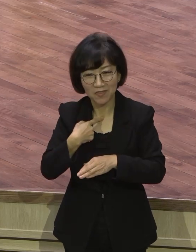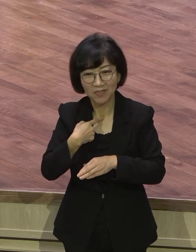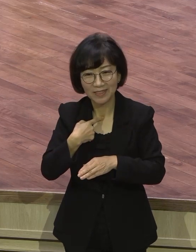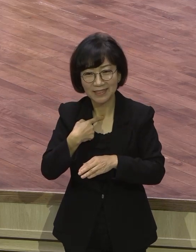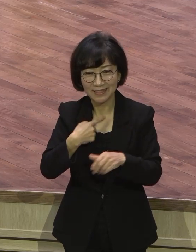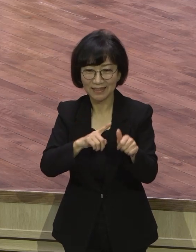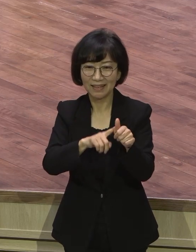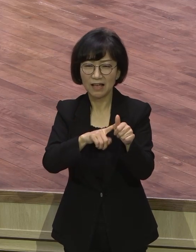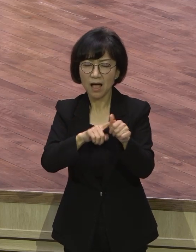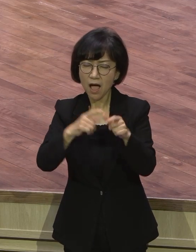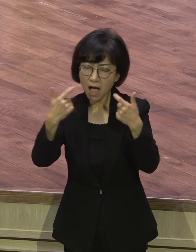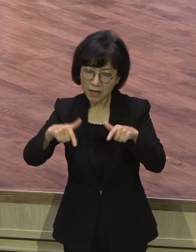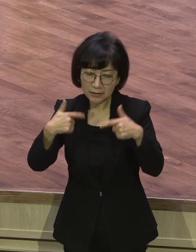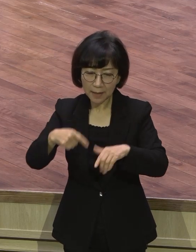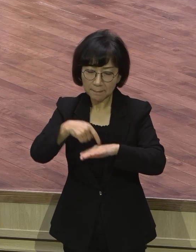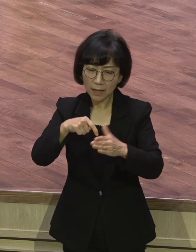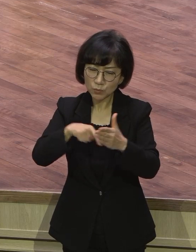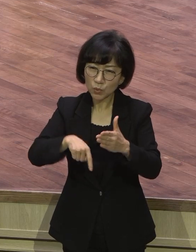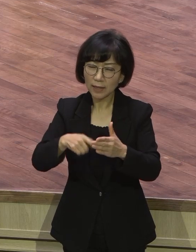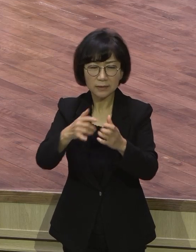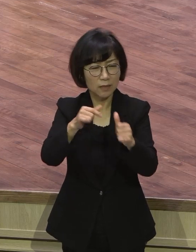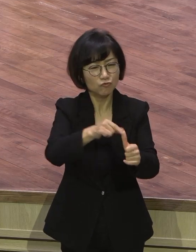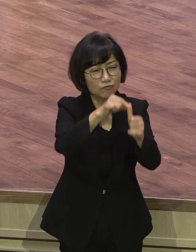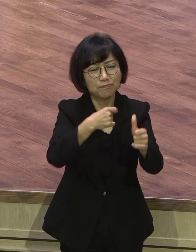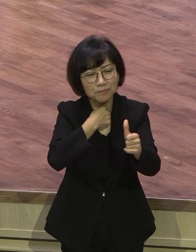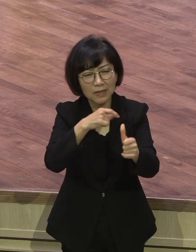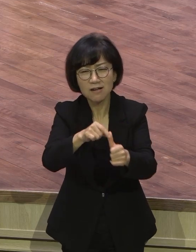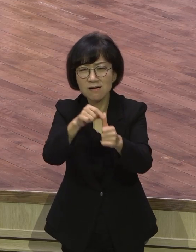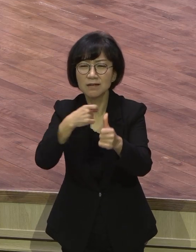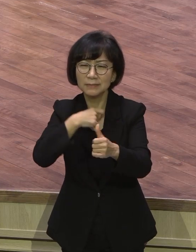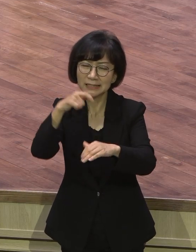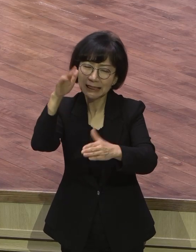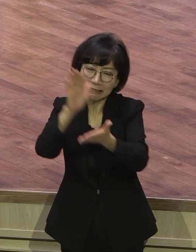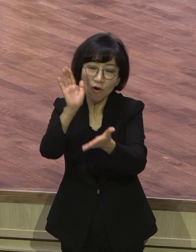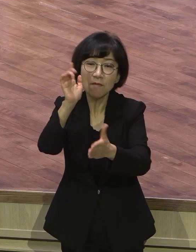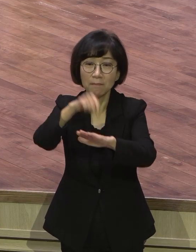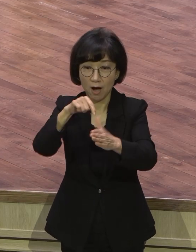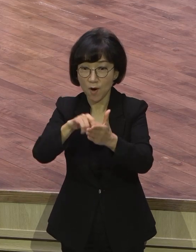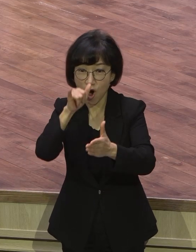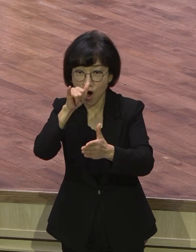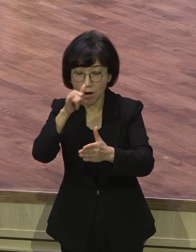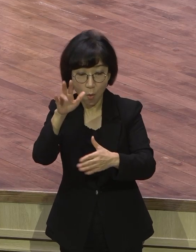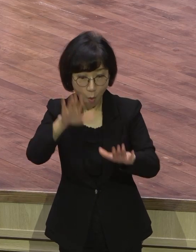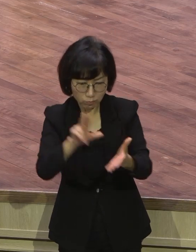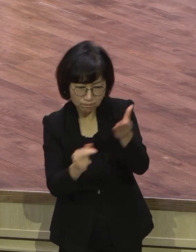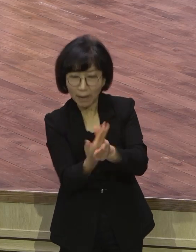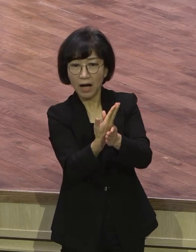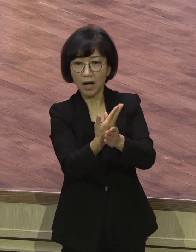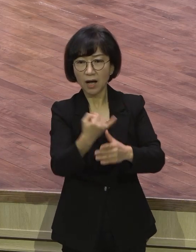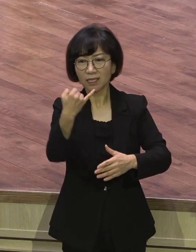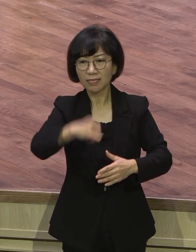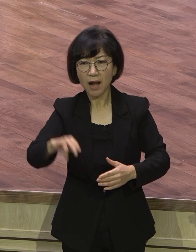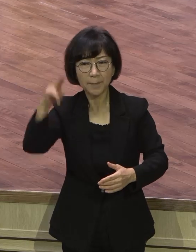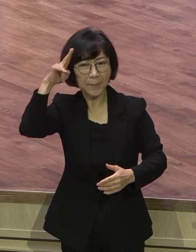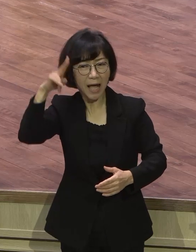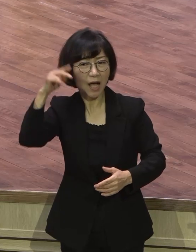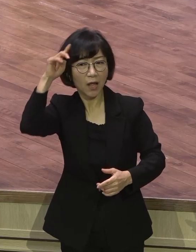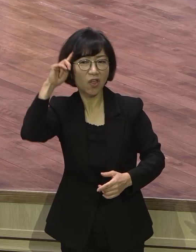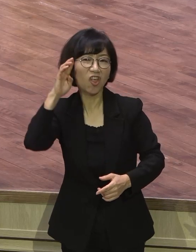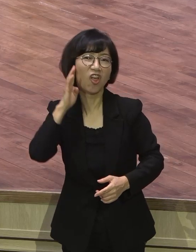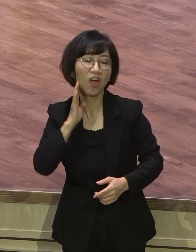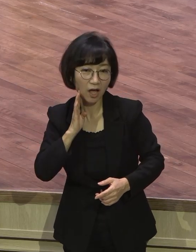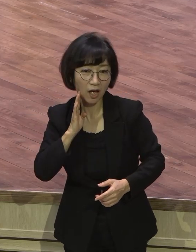가슴 속에 영혼 구원에 대한 열정이 있는 사람이에요. 그러니까 문제가 터지니까 문제 터졌을 때 선택을